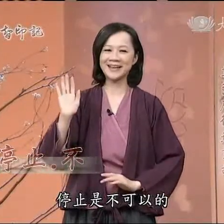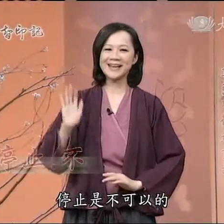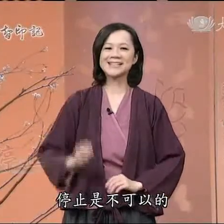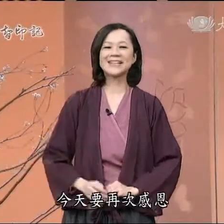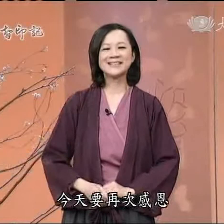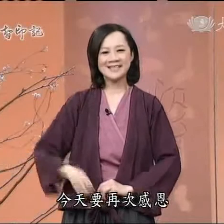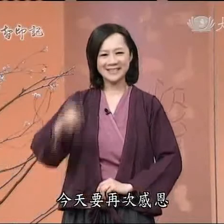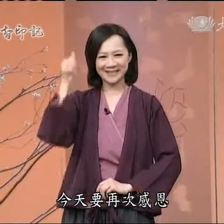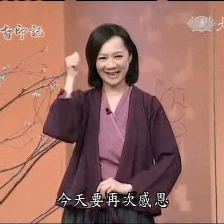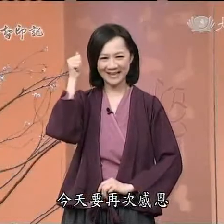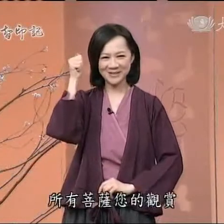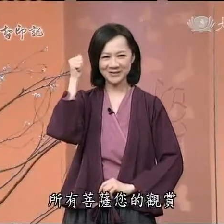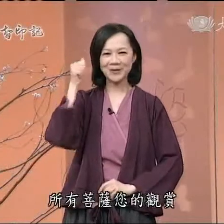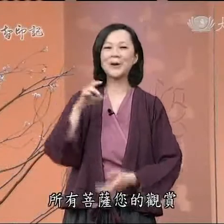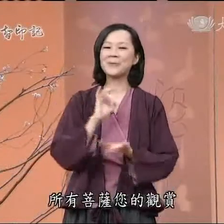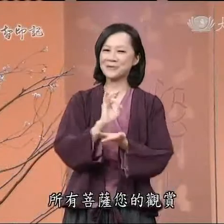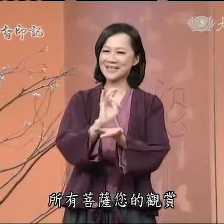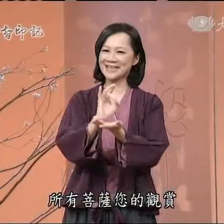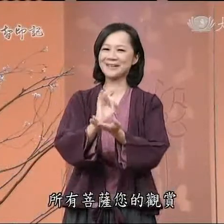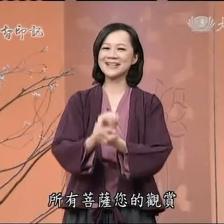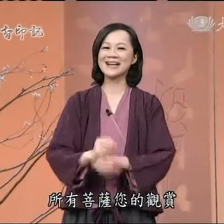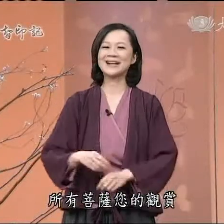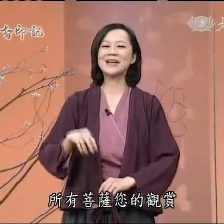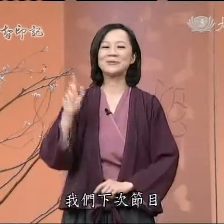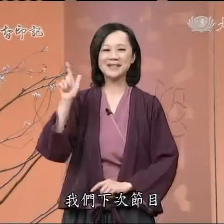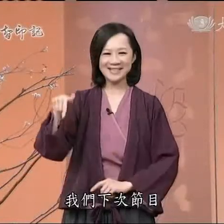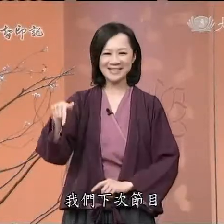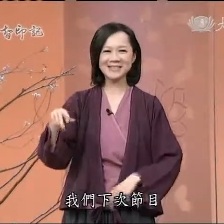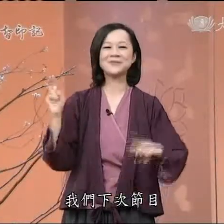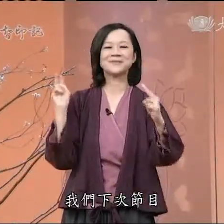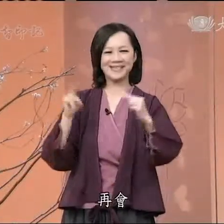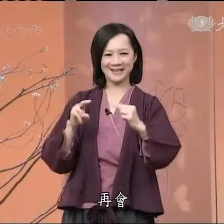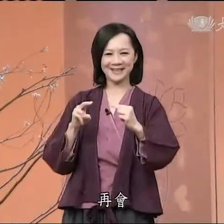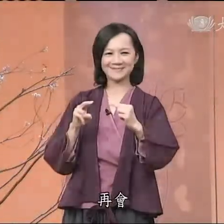今天要再次感恩所有菩萨您的观赏，我们下次节目再会。